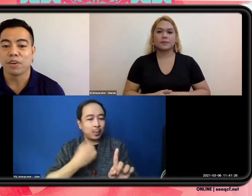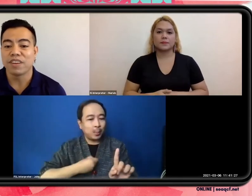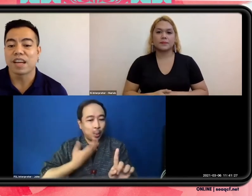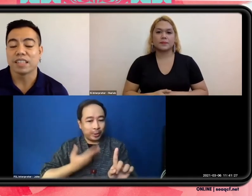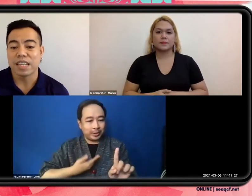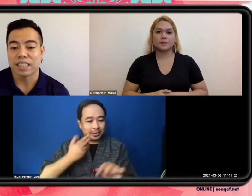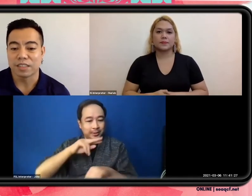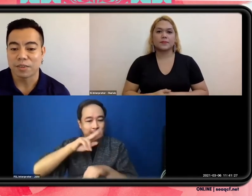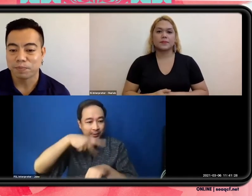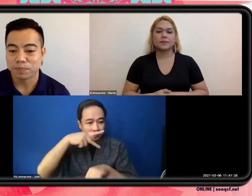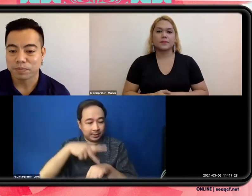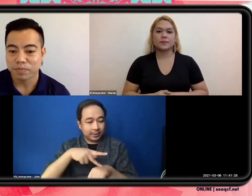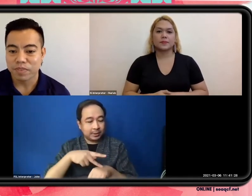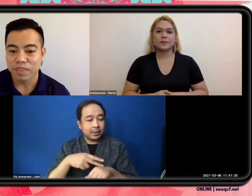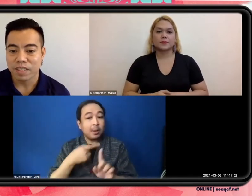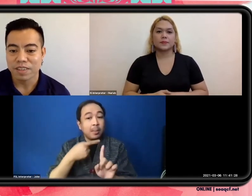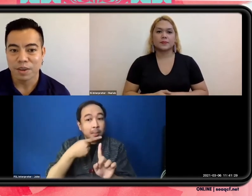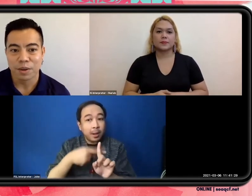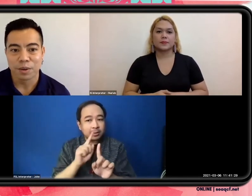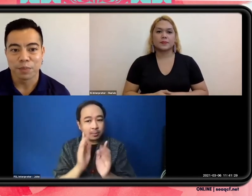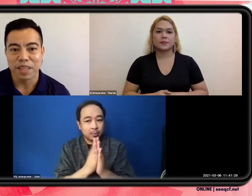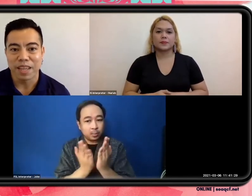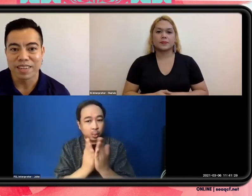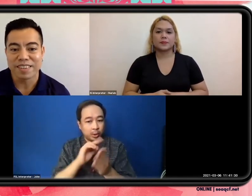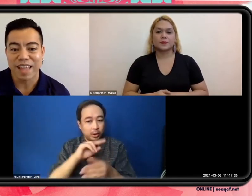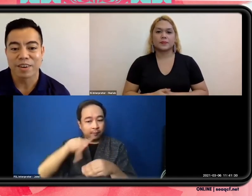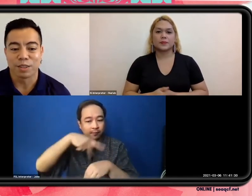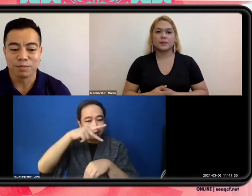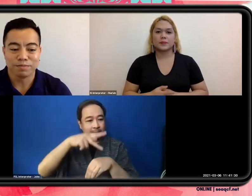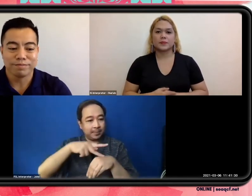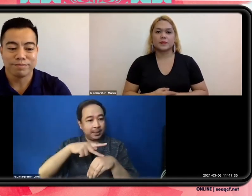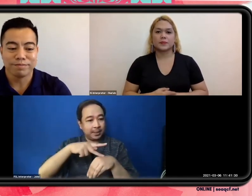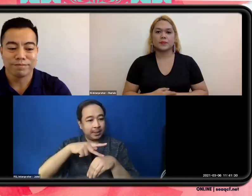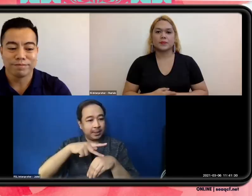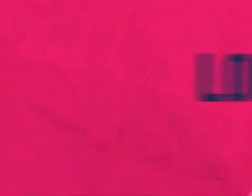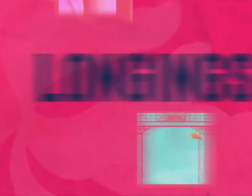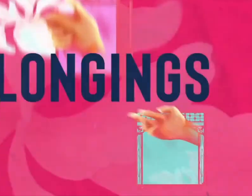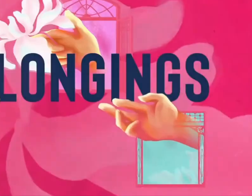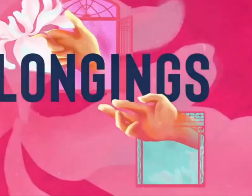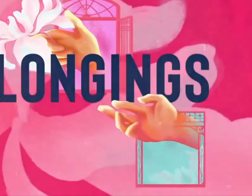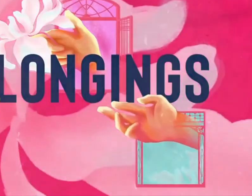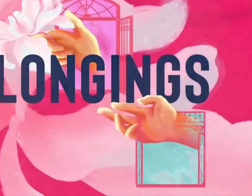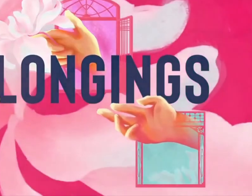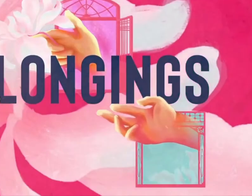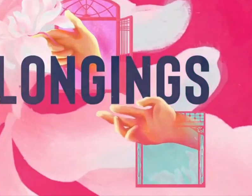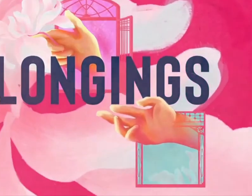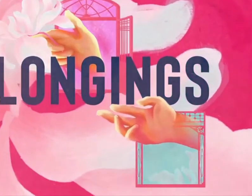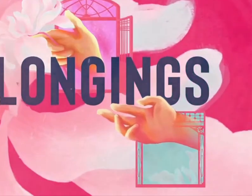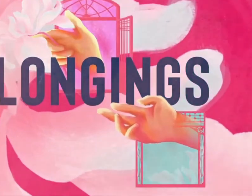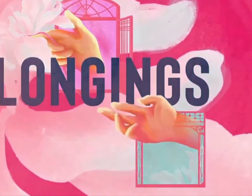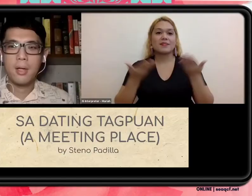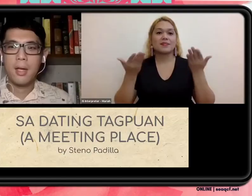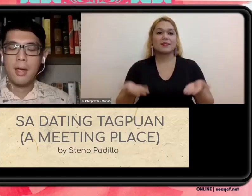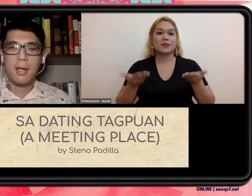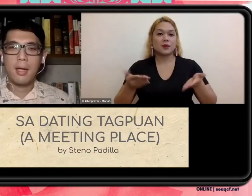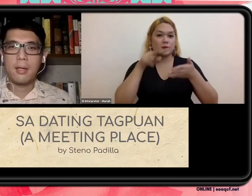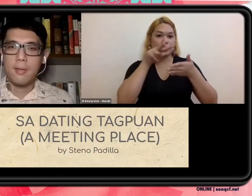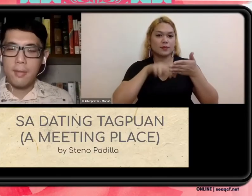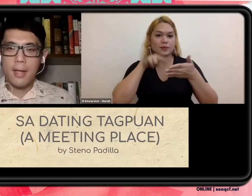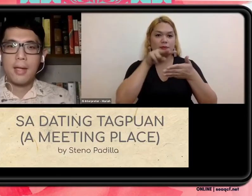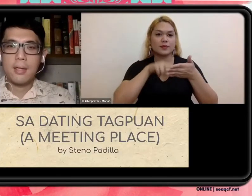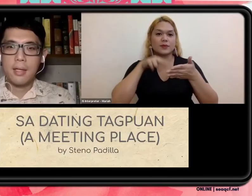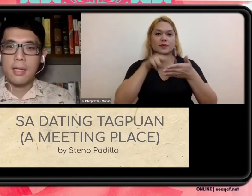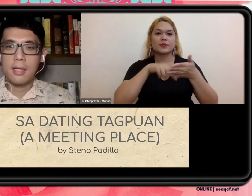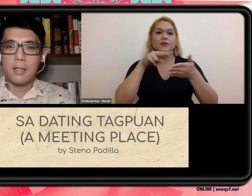Time of COVID-19. So here's Steno. First in Filipino